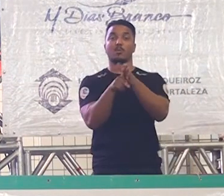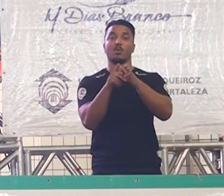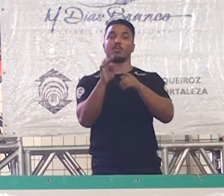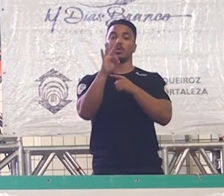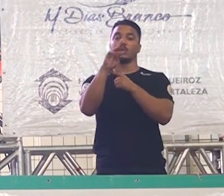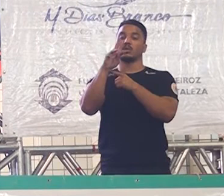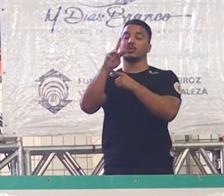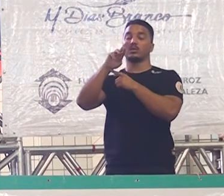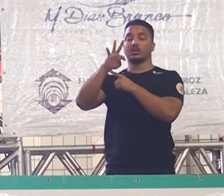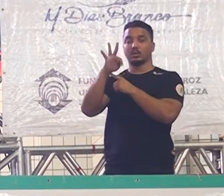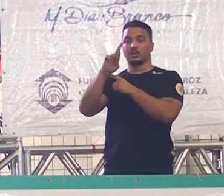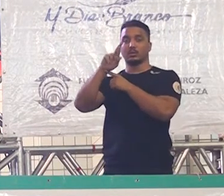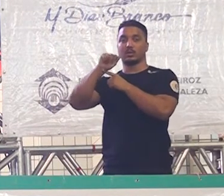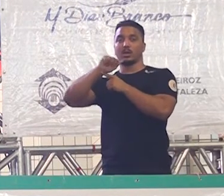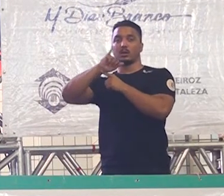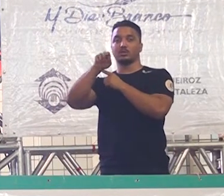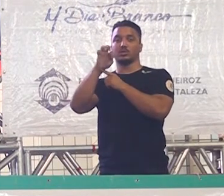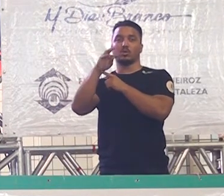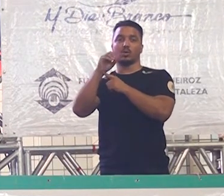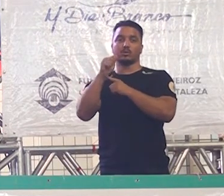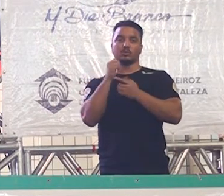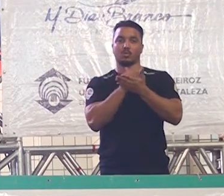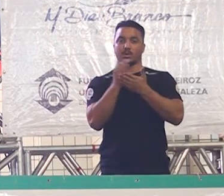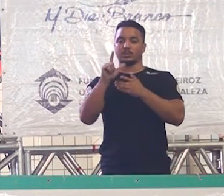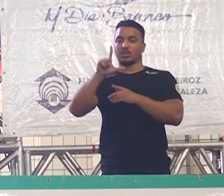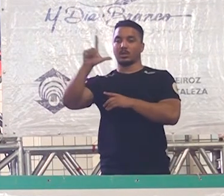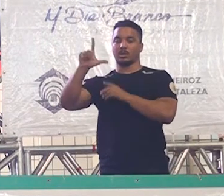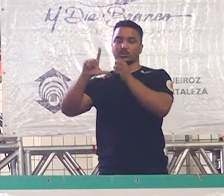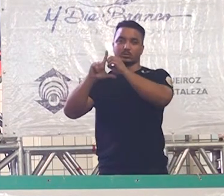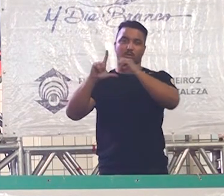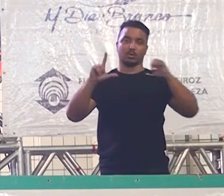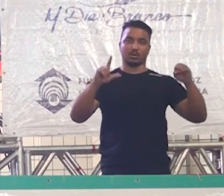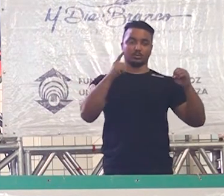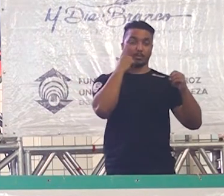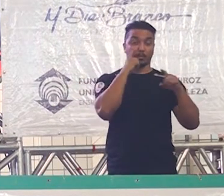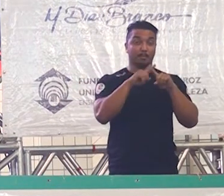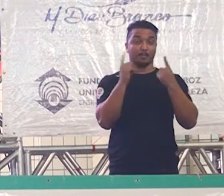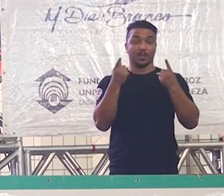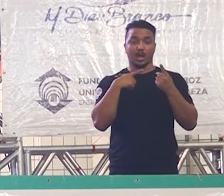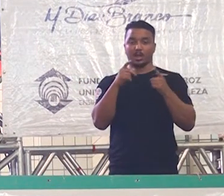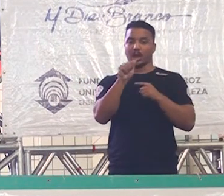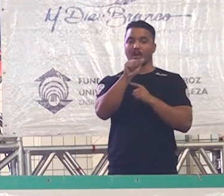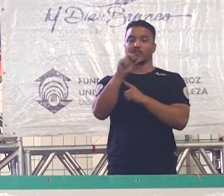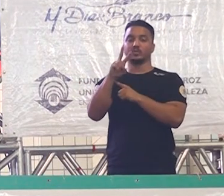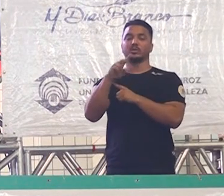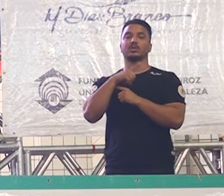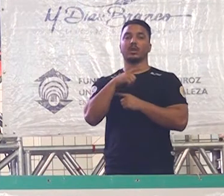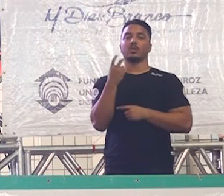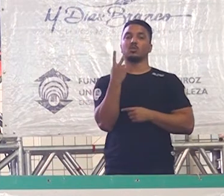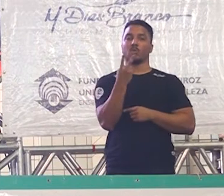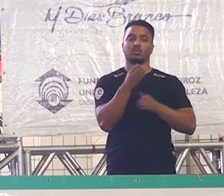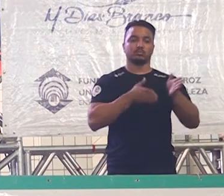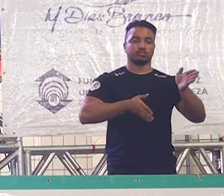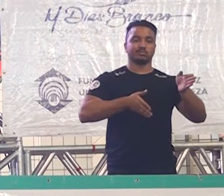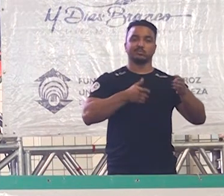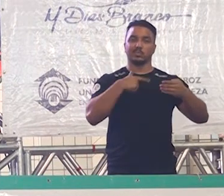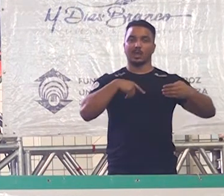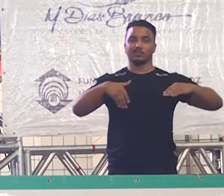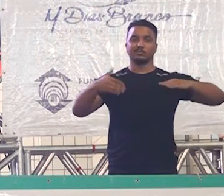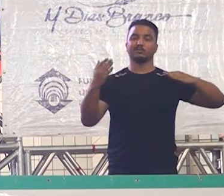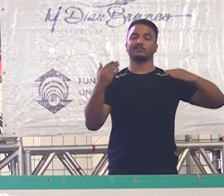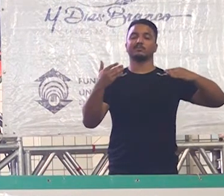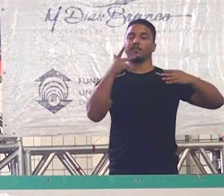trajetória dela está orientada de leste para oeste. Só que a avenida tem duas mãos, tem duas